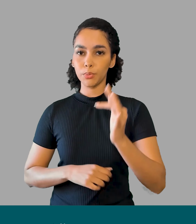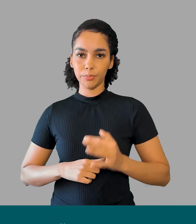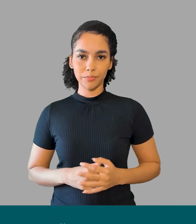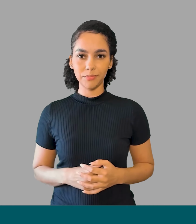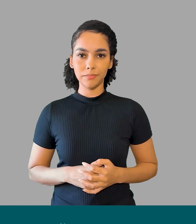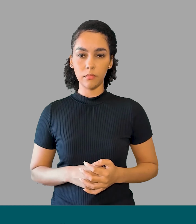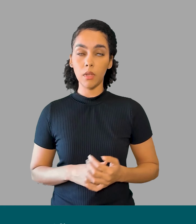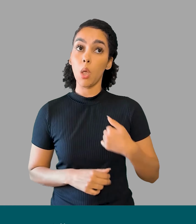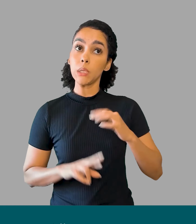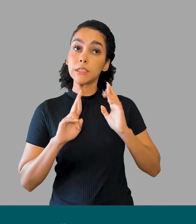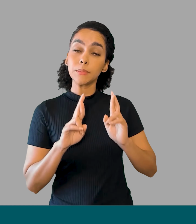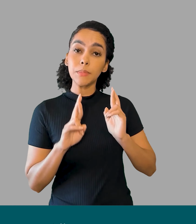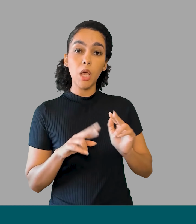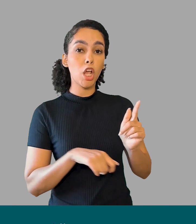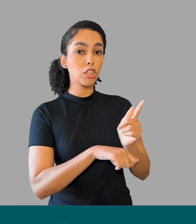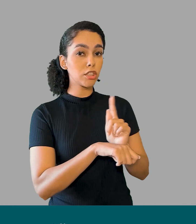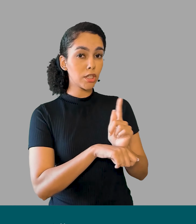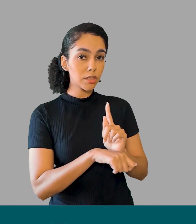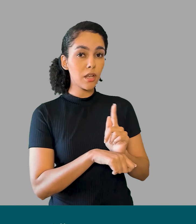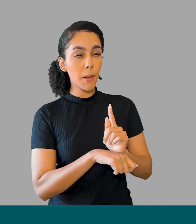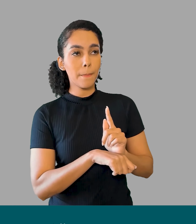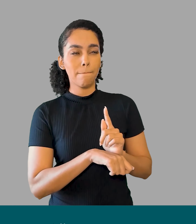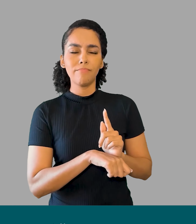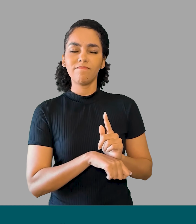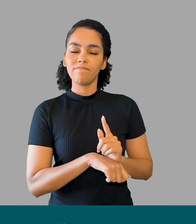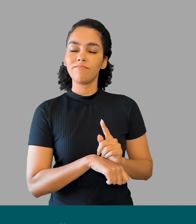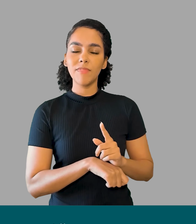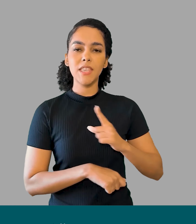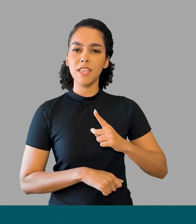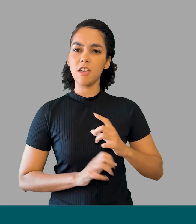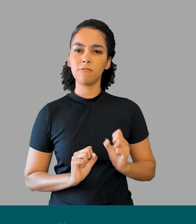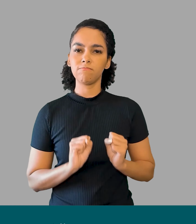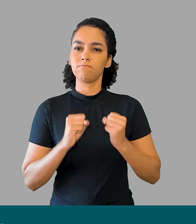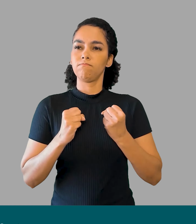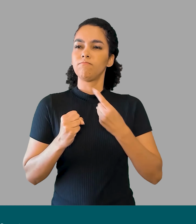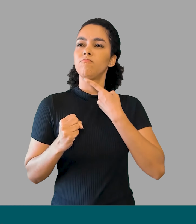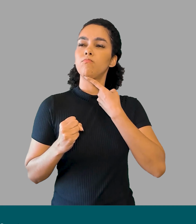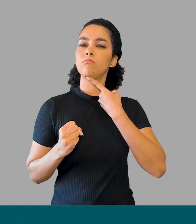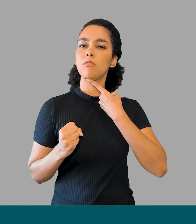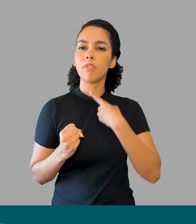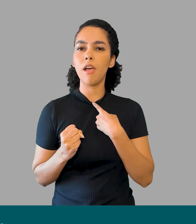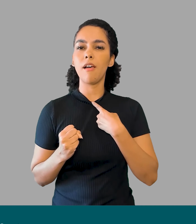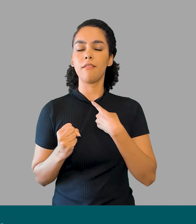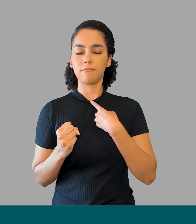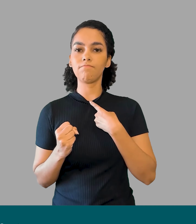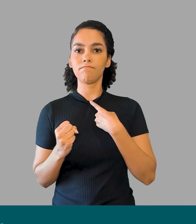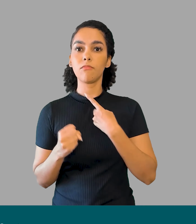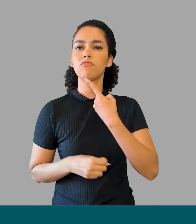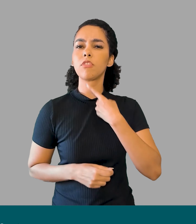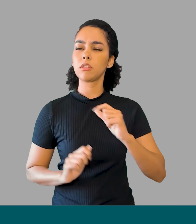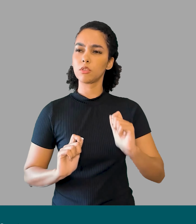que venha com muita vontade, muita vontade de